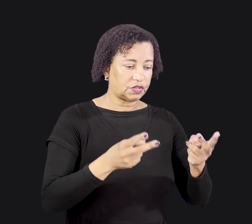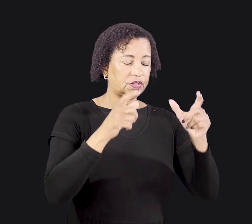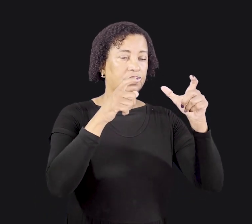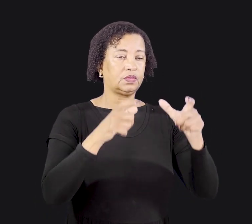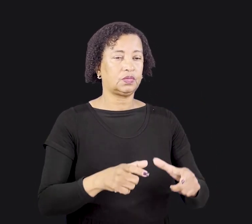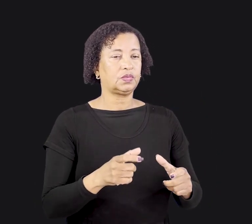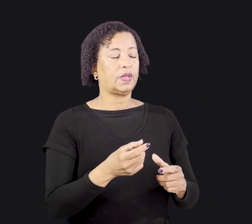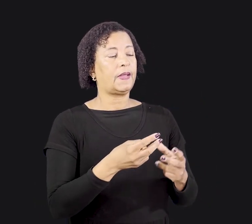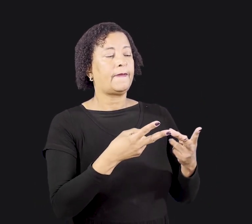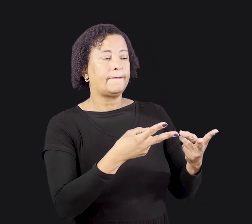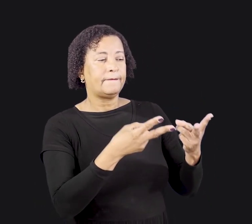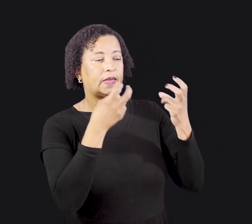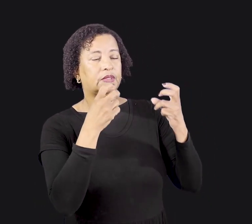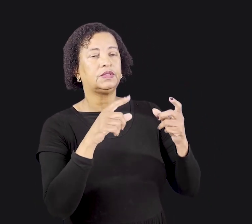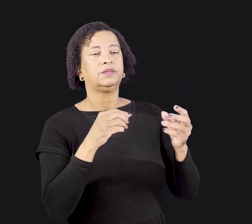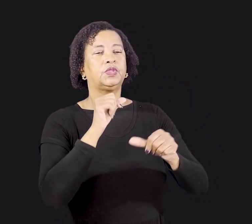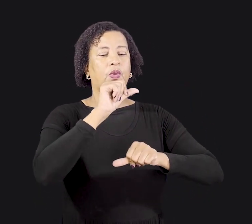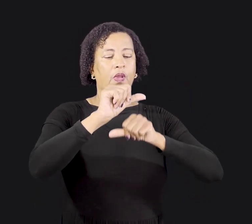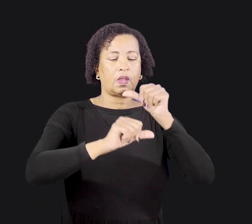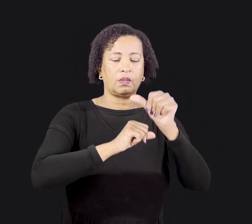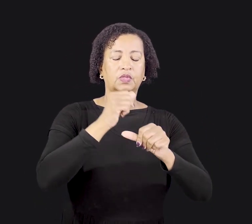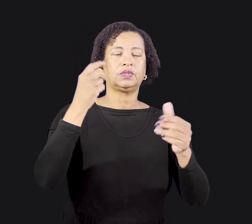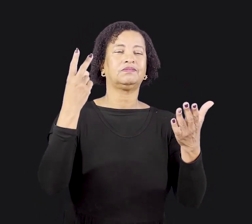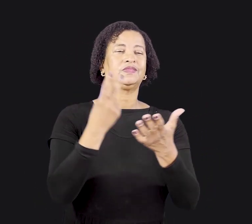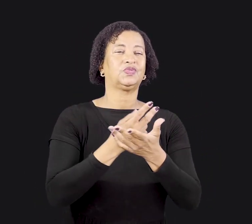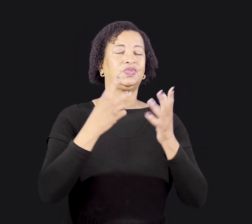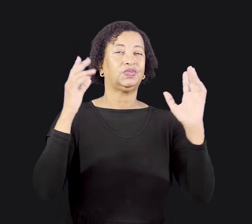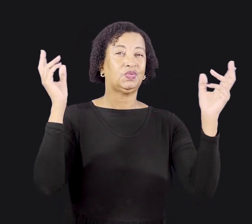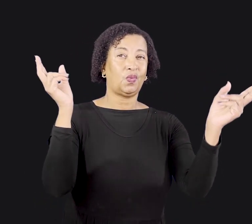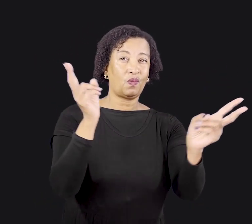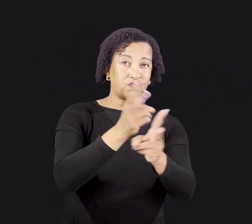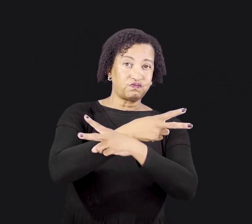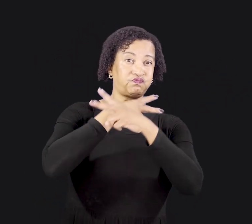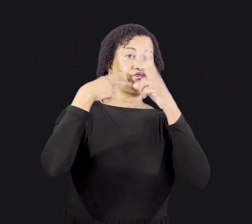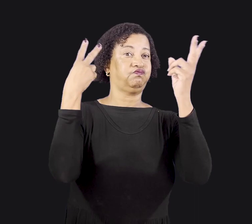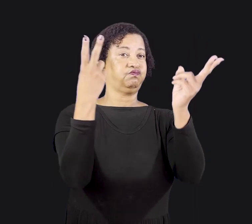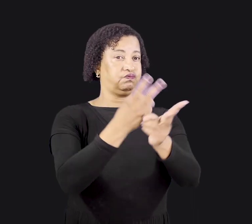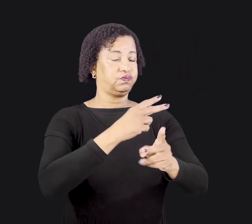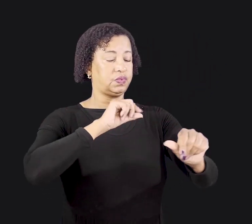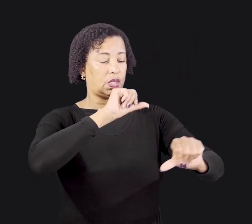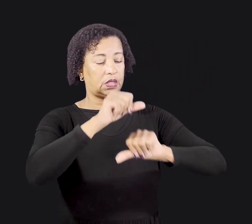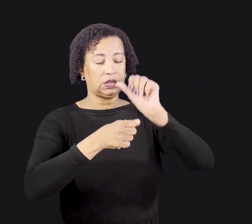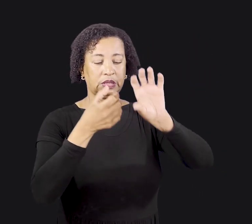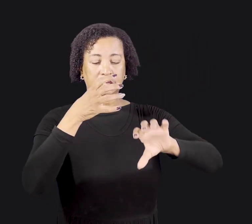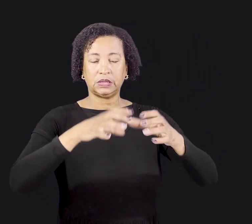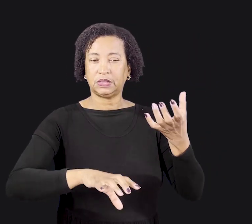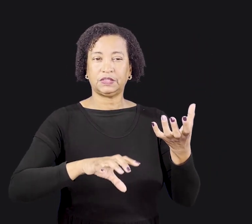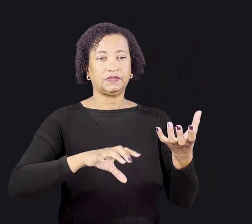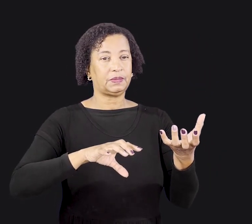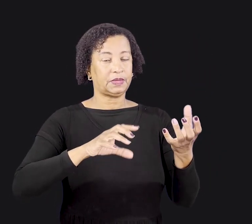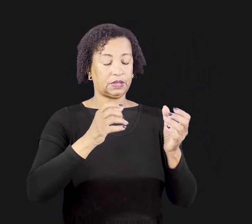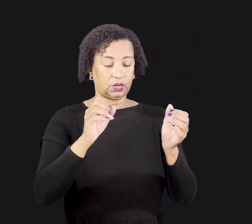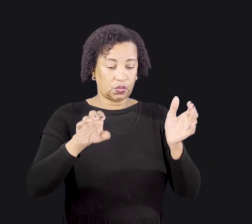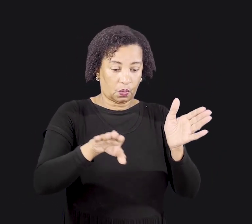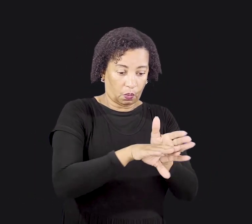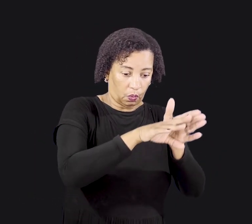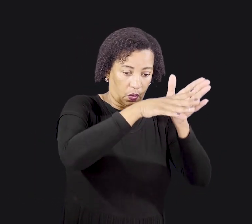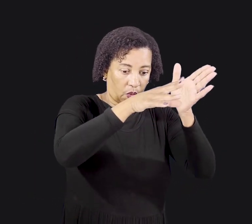presenciado a mudança que uma tempestade provoca ali, transformando em um segundo o mar, que estava tranquilo